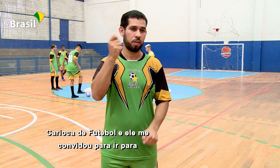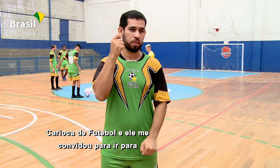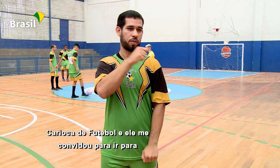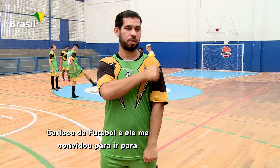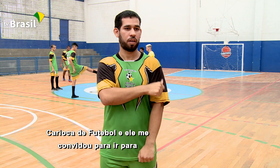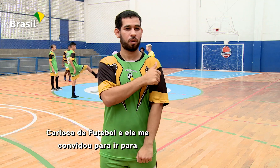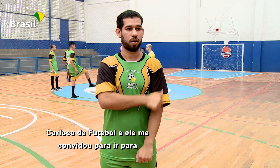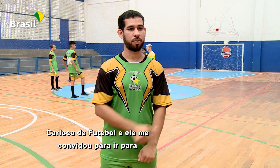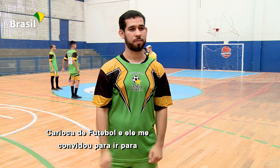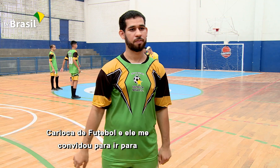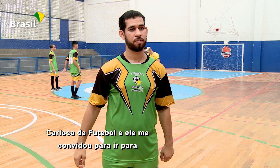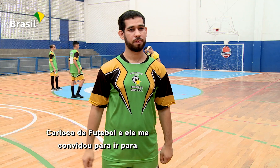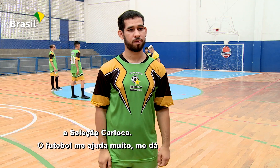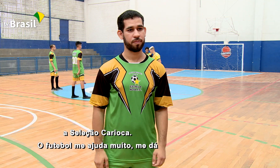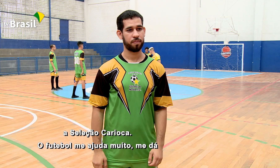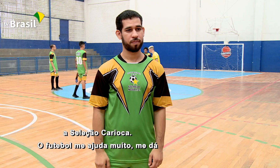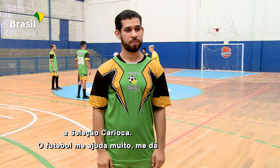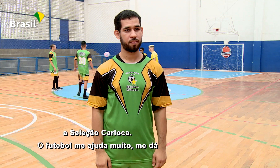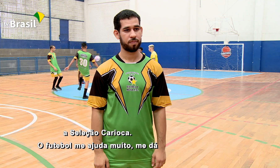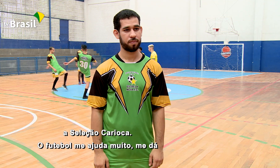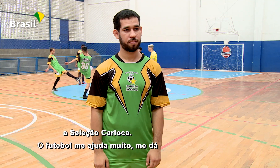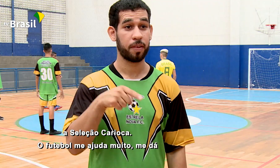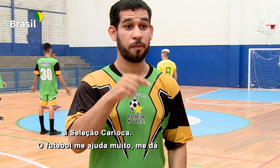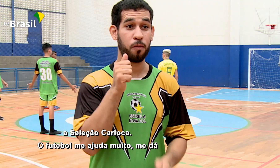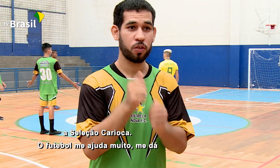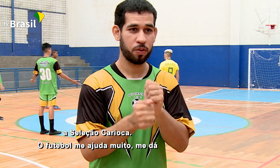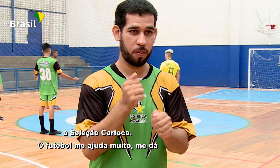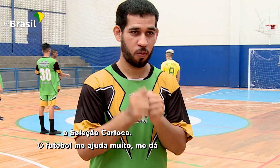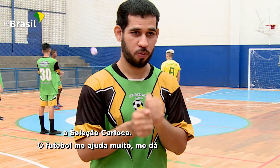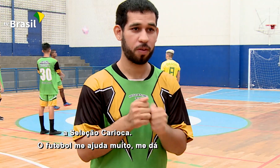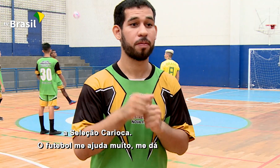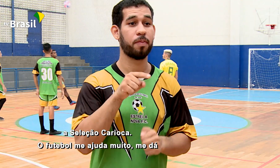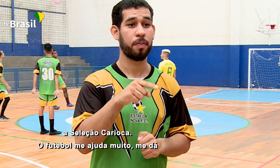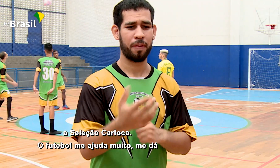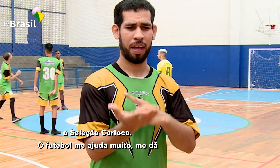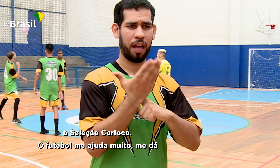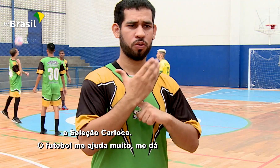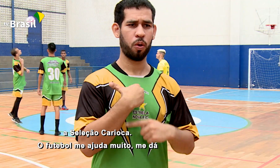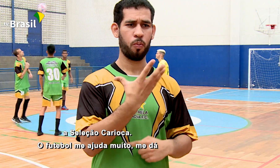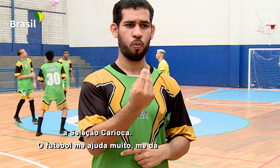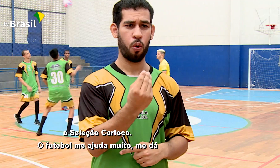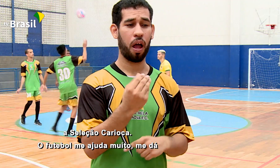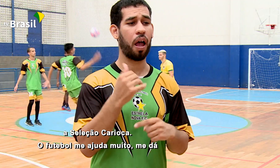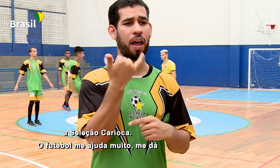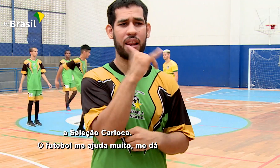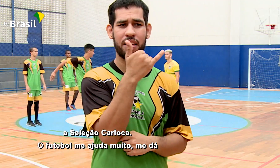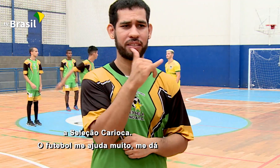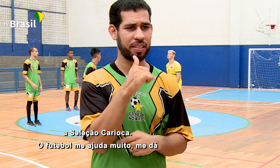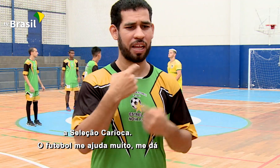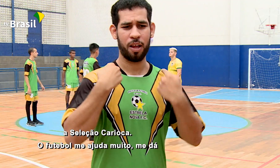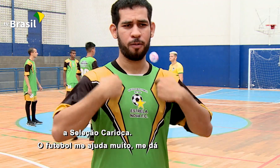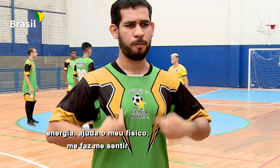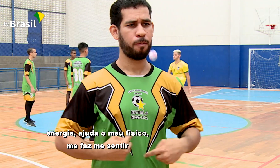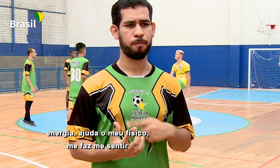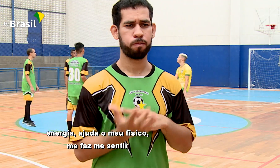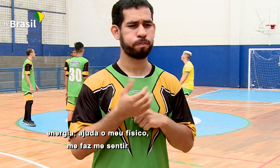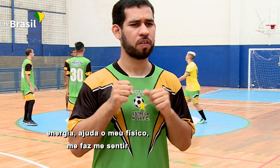me convidou para ir à seleção carioca. O futebol me ajuda muito, me dá